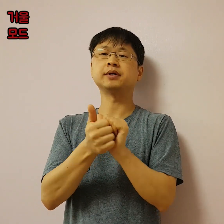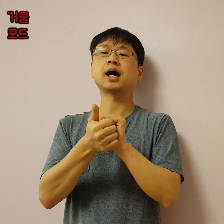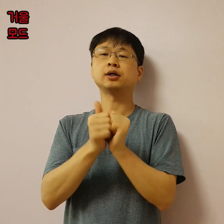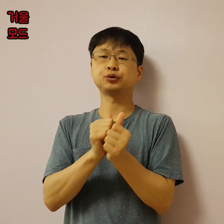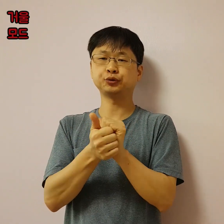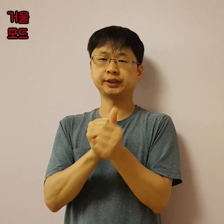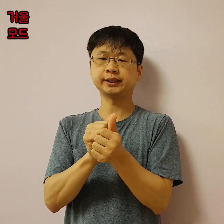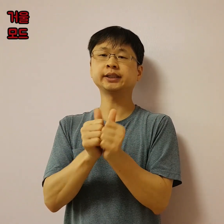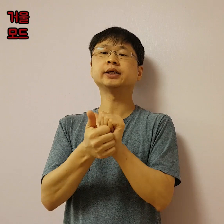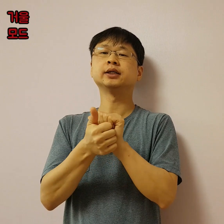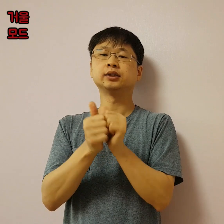됩니다.